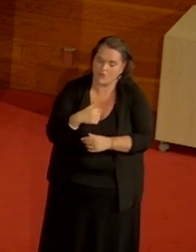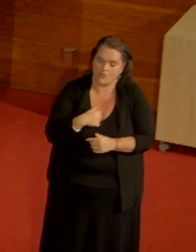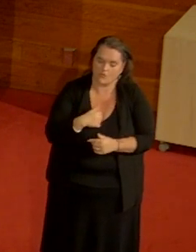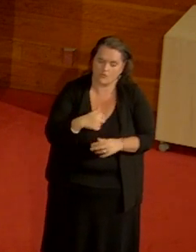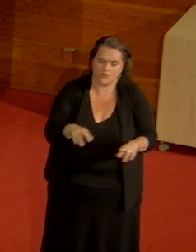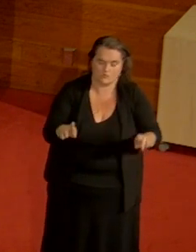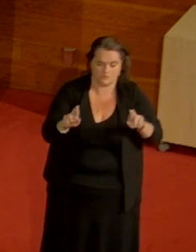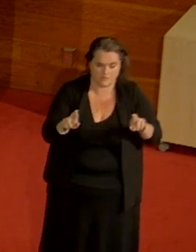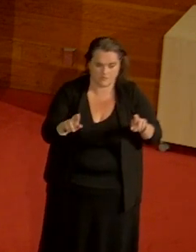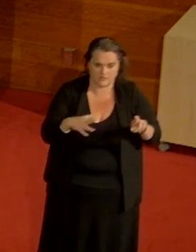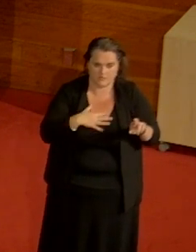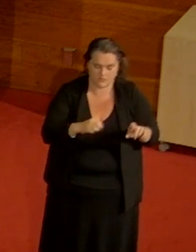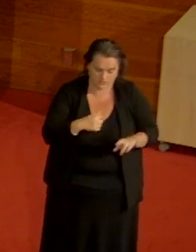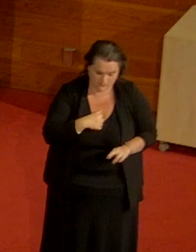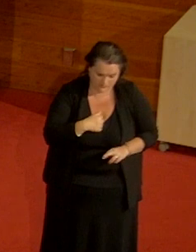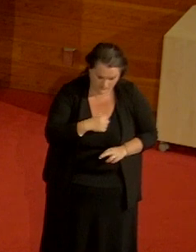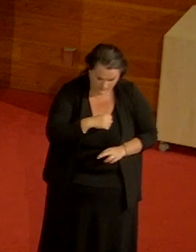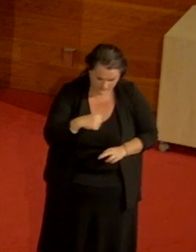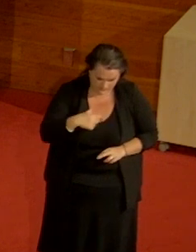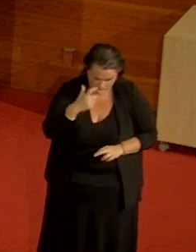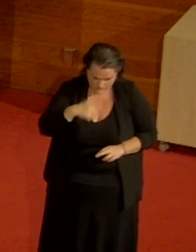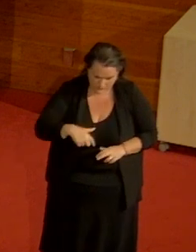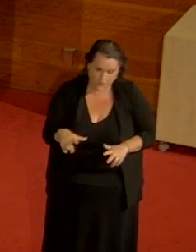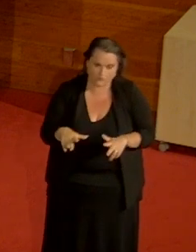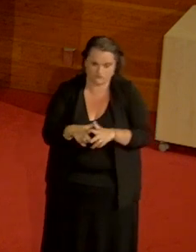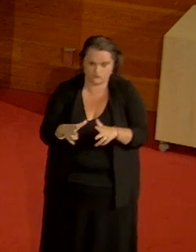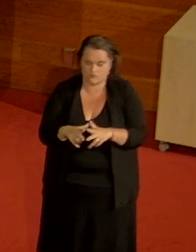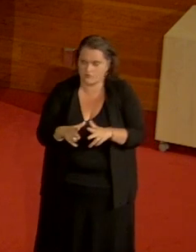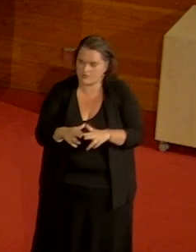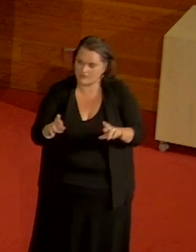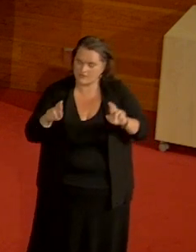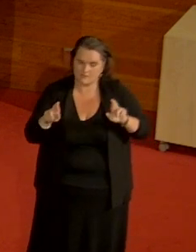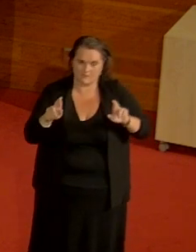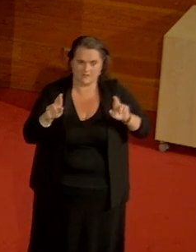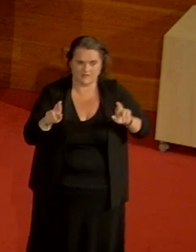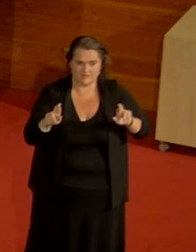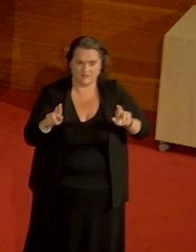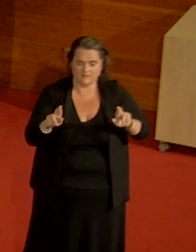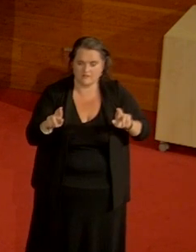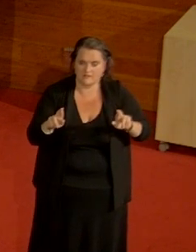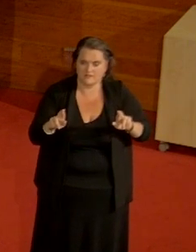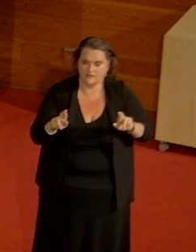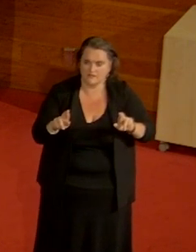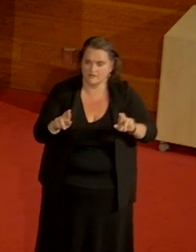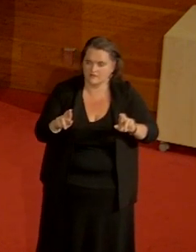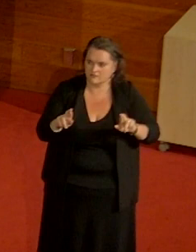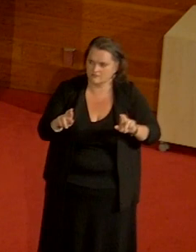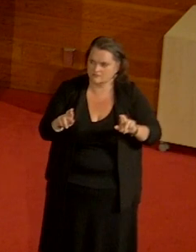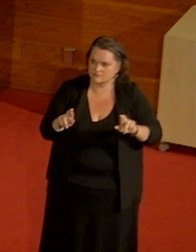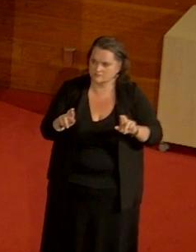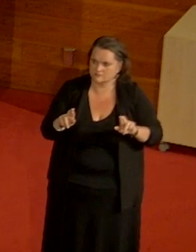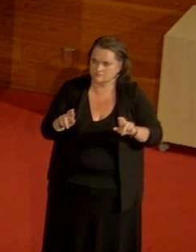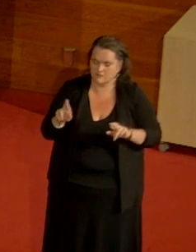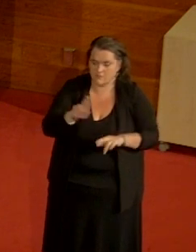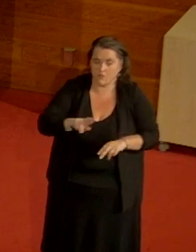Esperanza como individuo como persona o como sociedad esperanza de que podemos hacer algo ante esta dinámica de